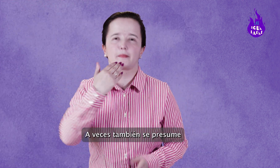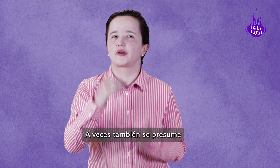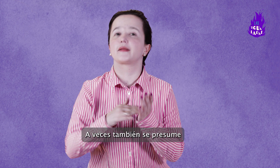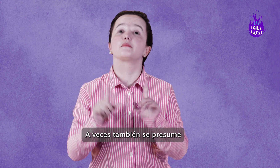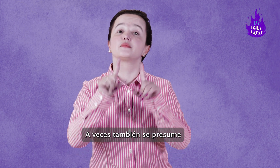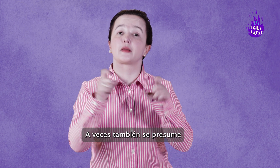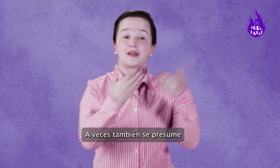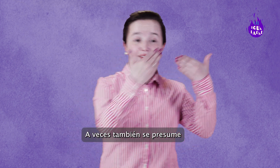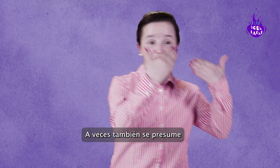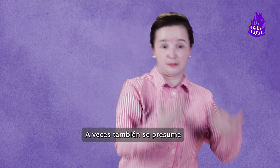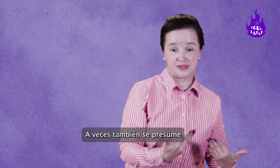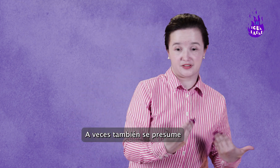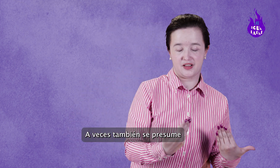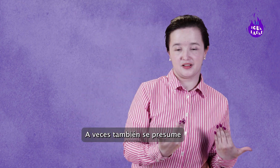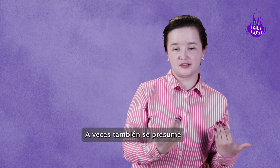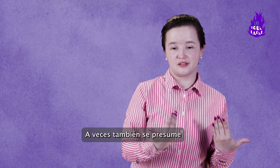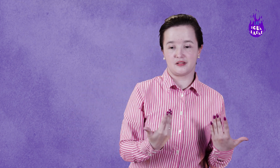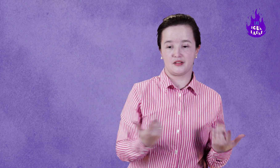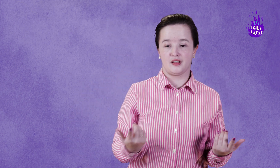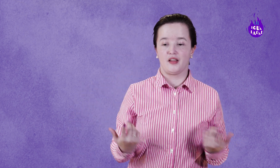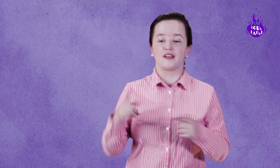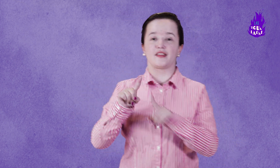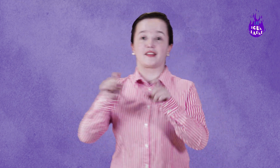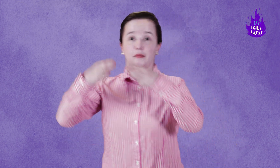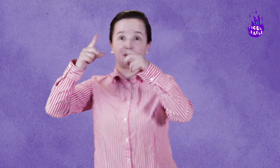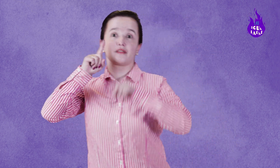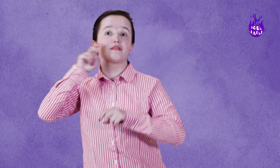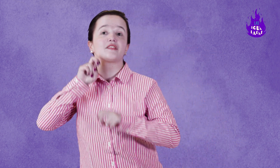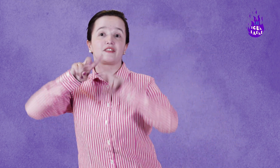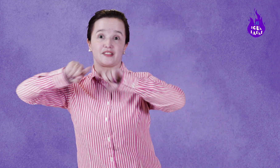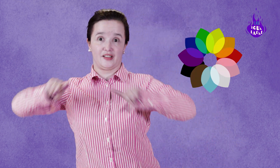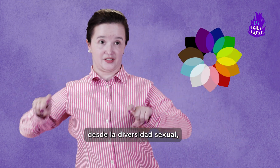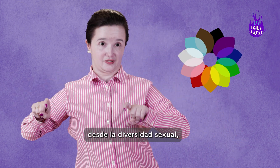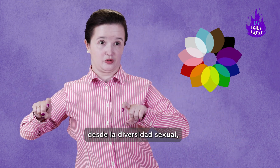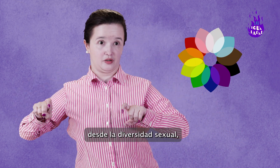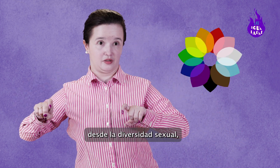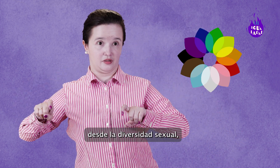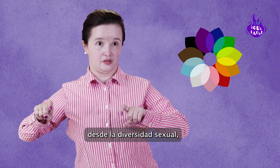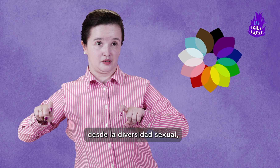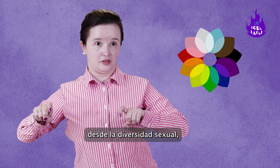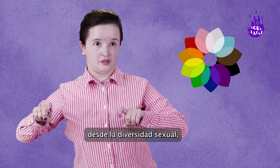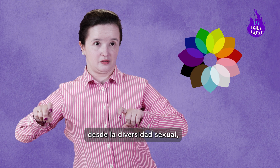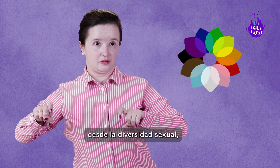A veces también se presume, desde la diversidad sexual,